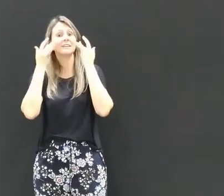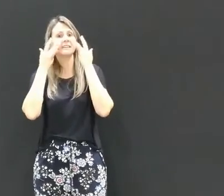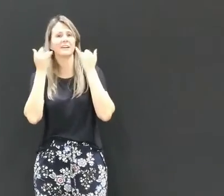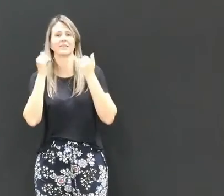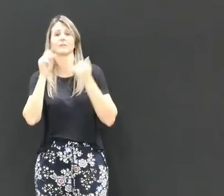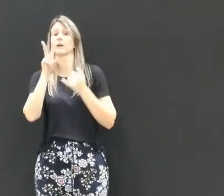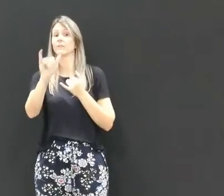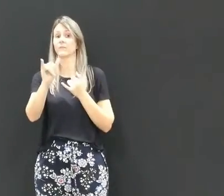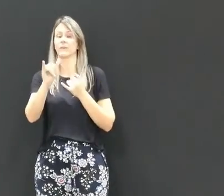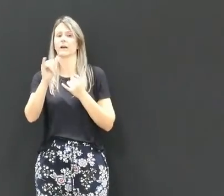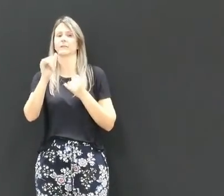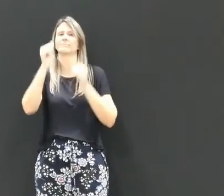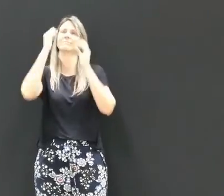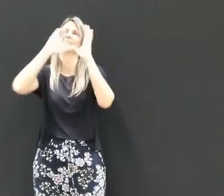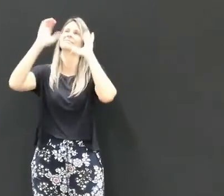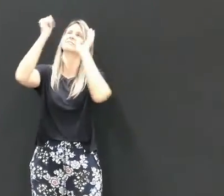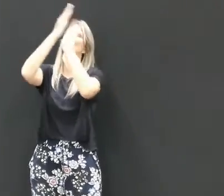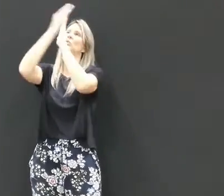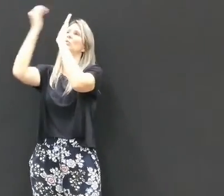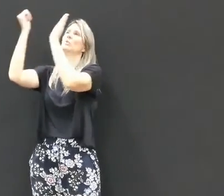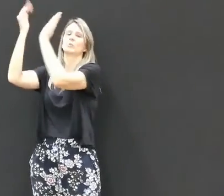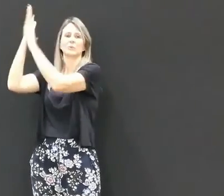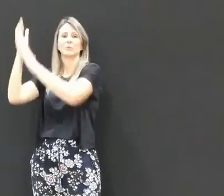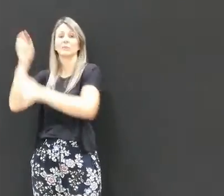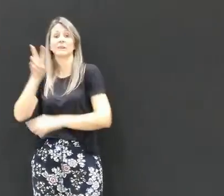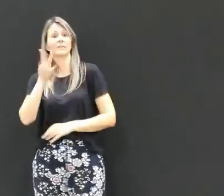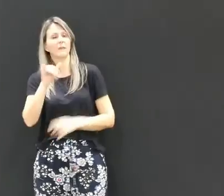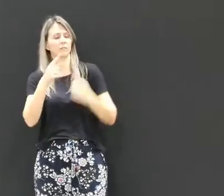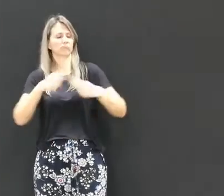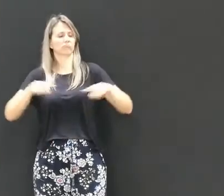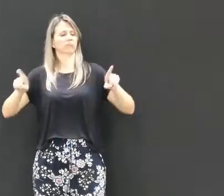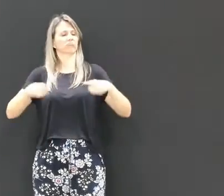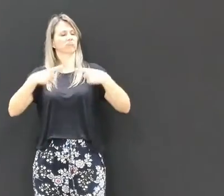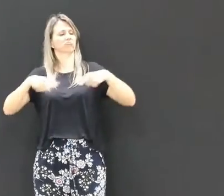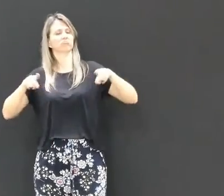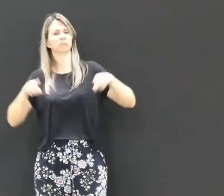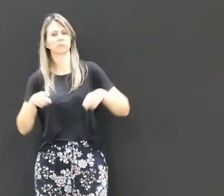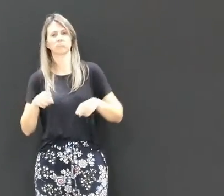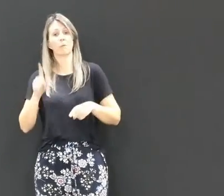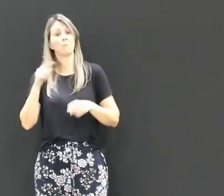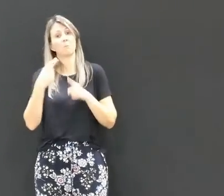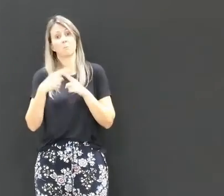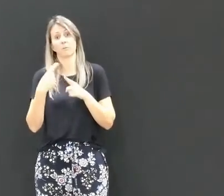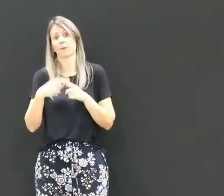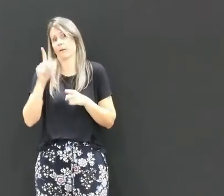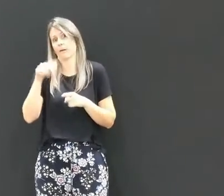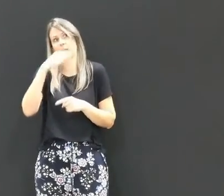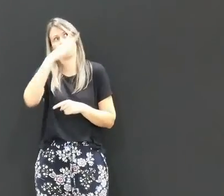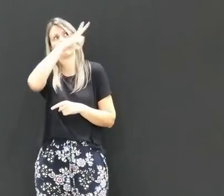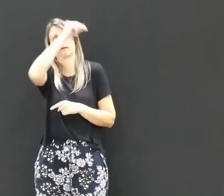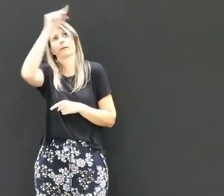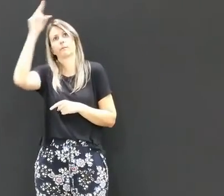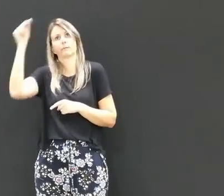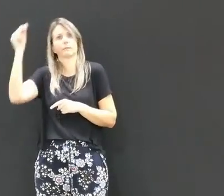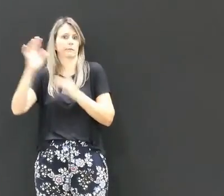de Natal, vai ter louvores, vai ter coral, músicas especiais, porque é